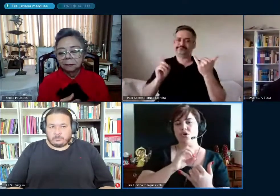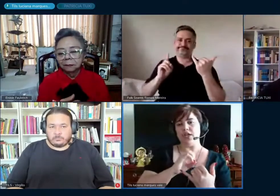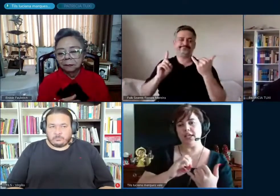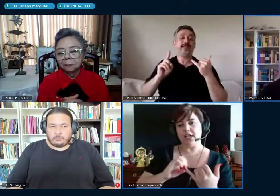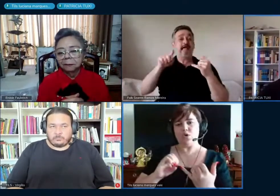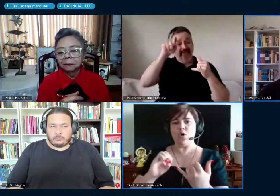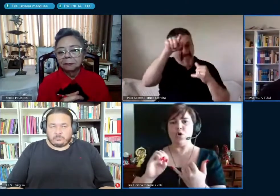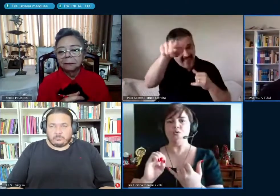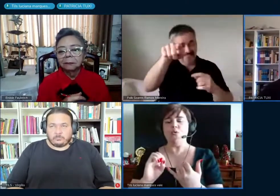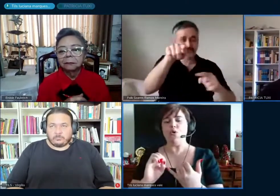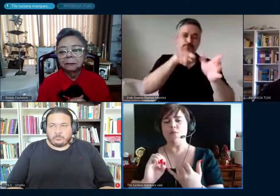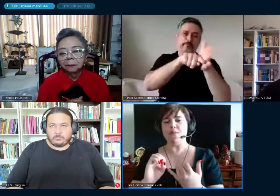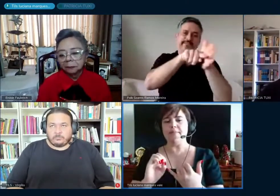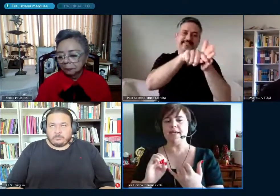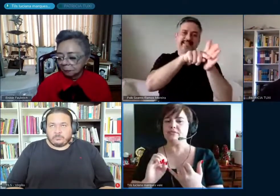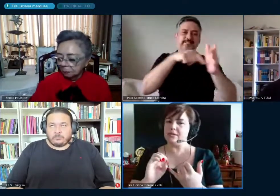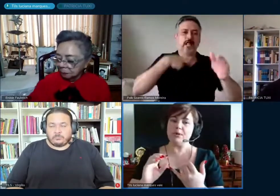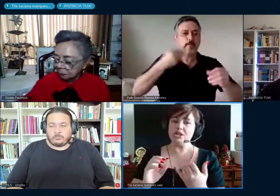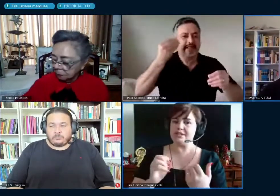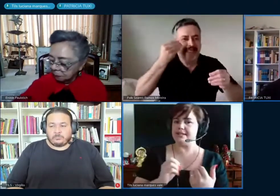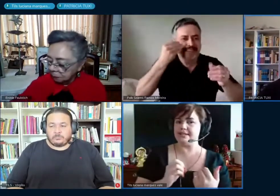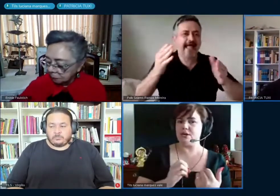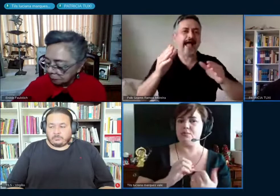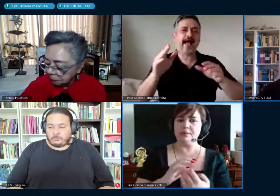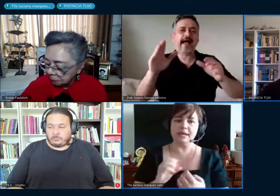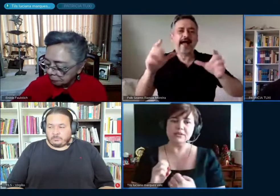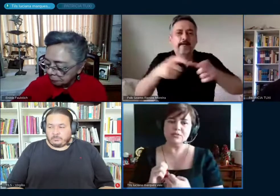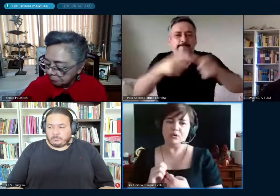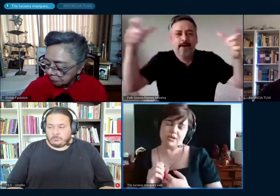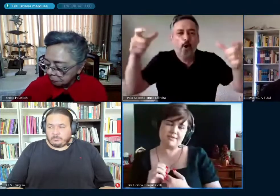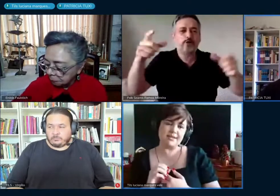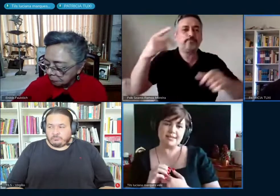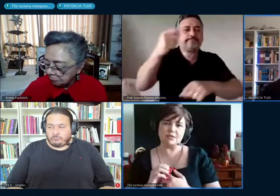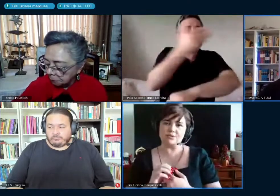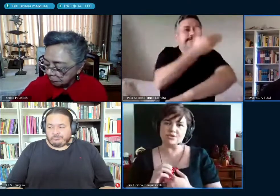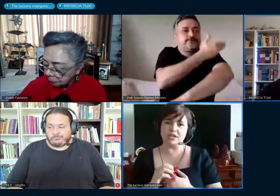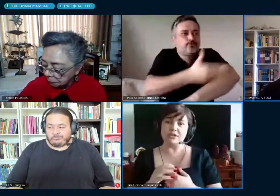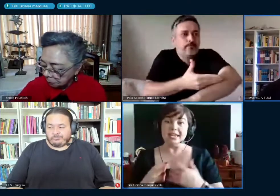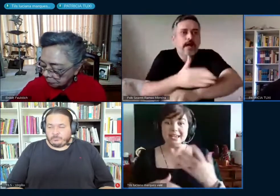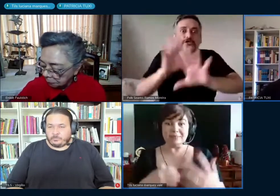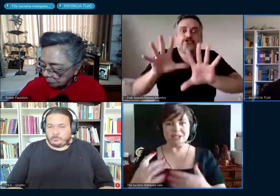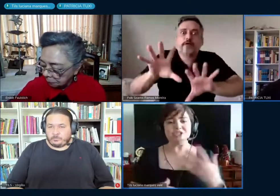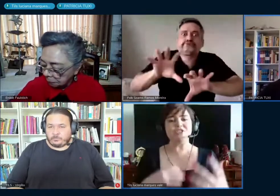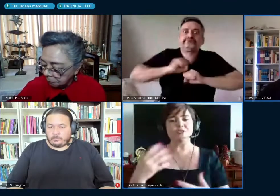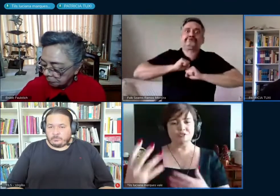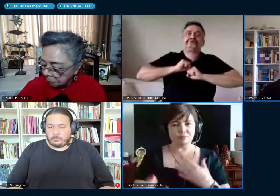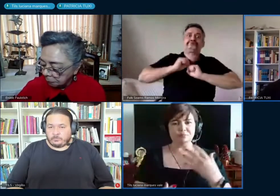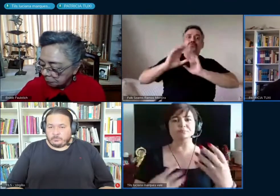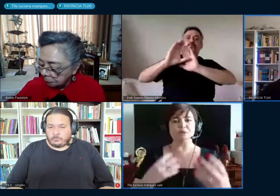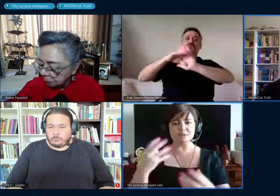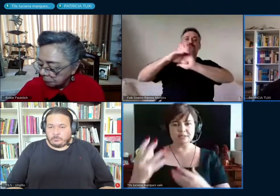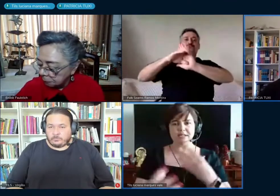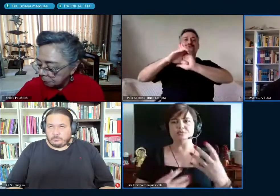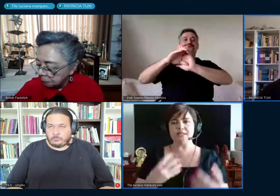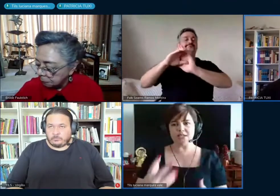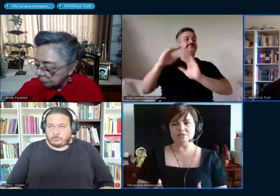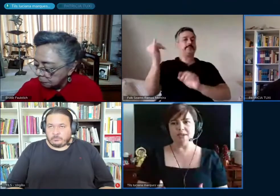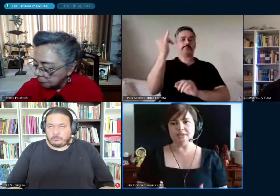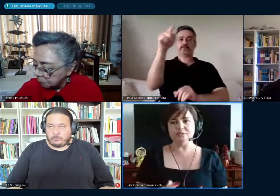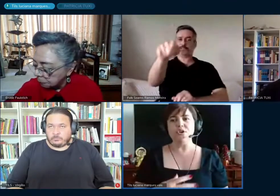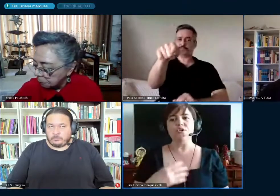sujeito e com o complemento, que pode ser sem complemento ou às vezes sem o sujeito. E a partir disso eu fui